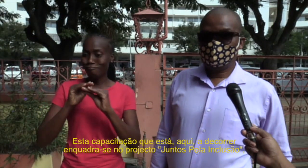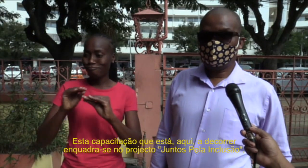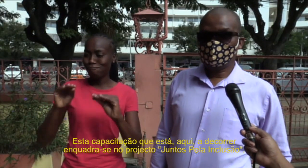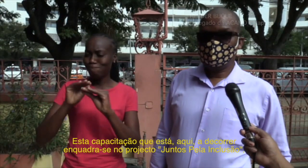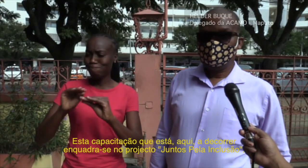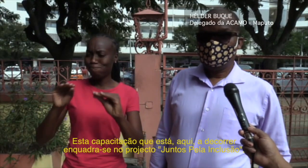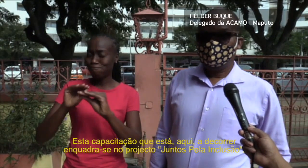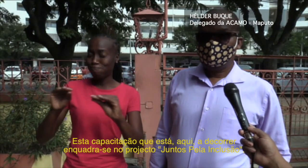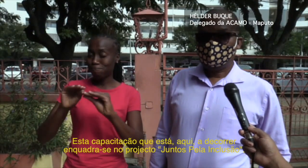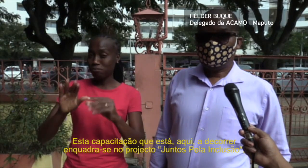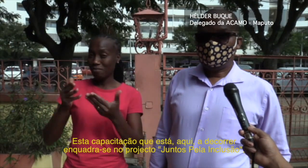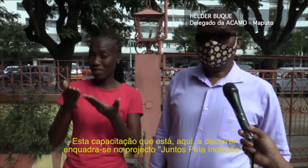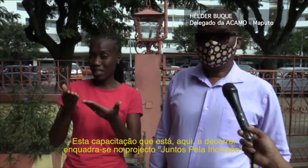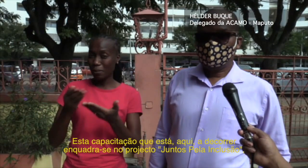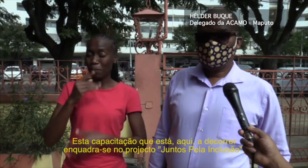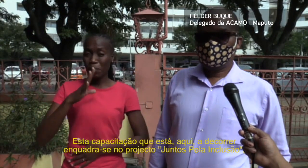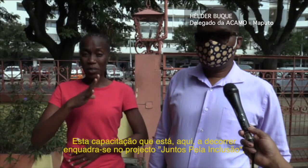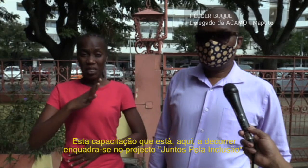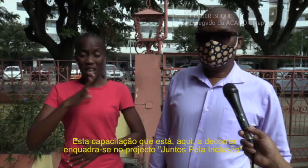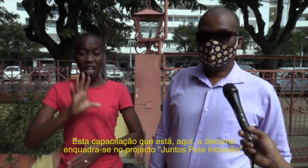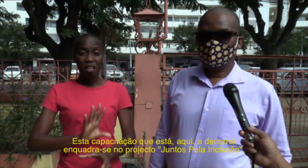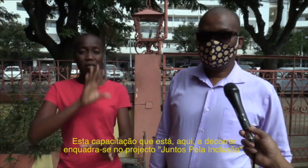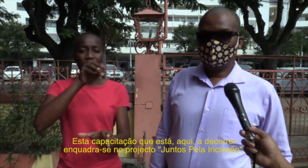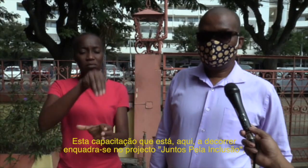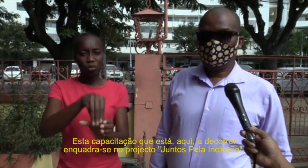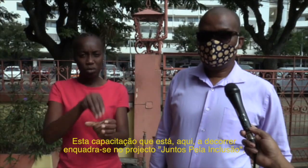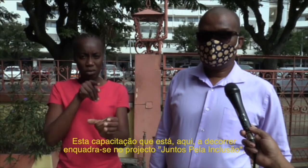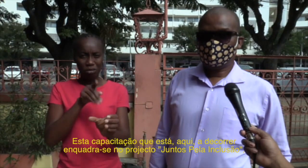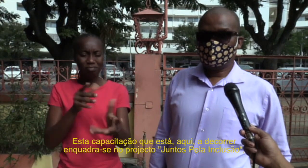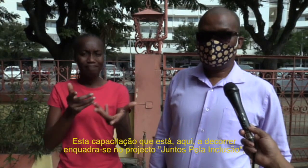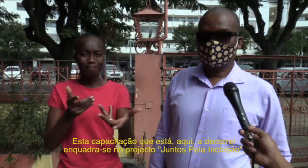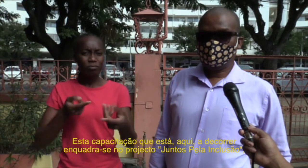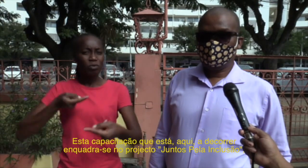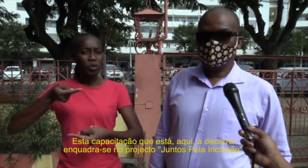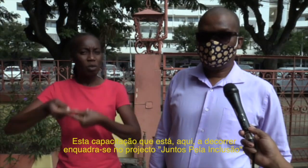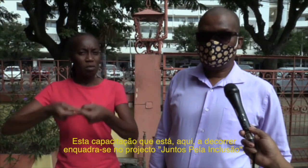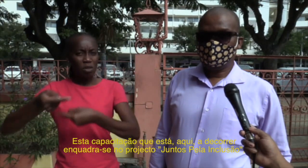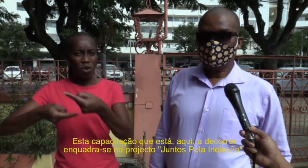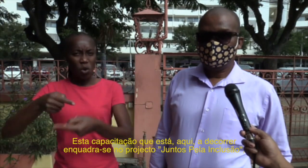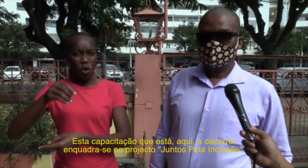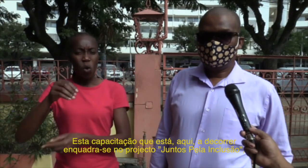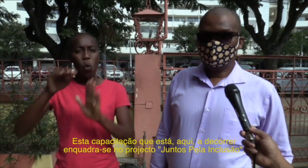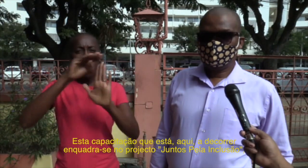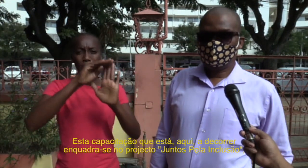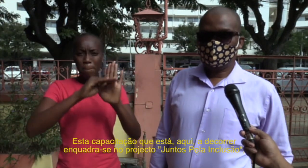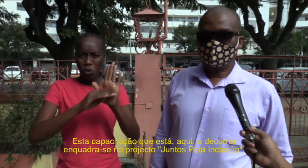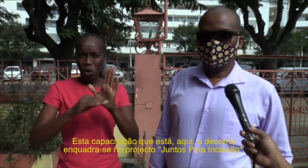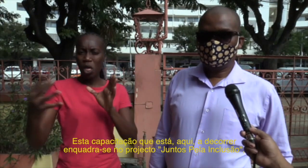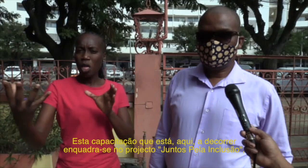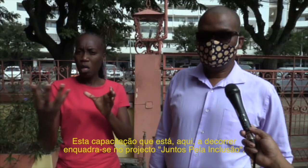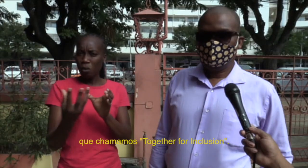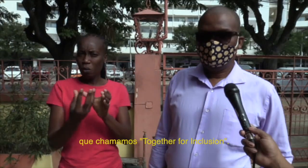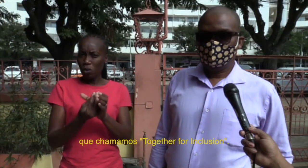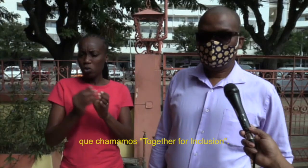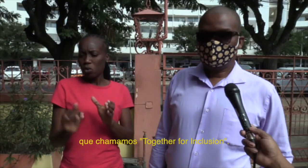está aqui a decorrer enquadra-se no projeto ou no programa Juntos pela